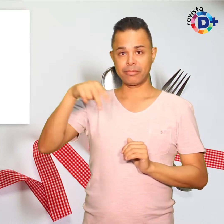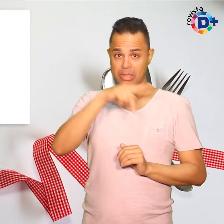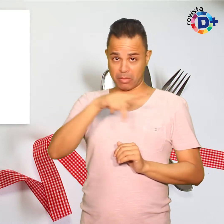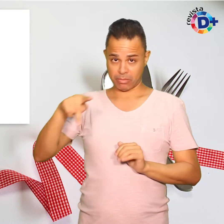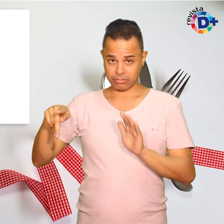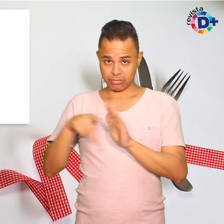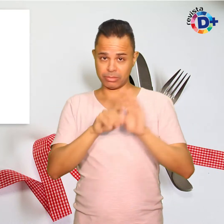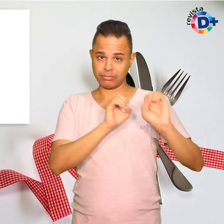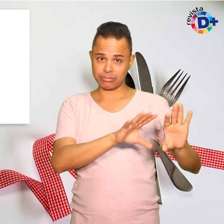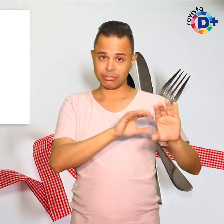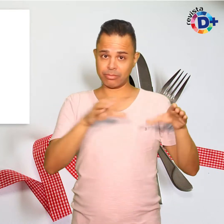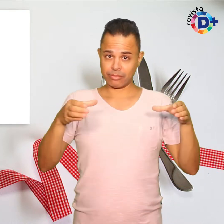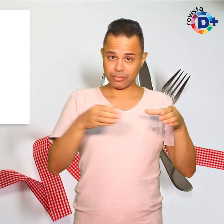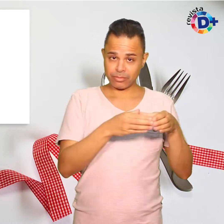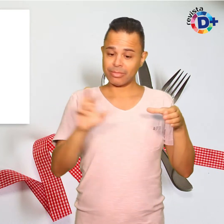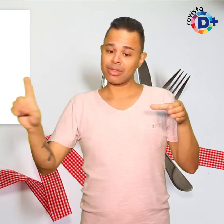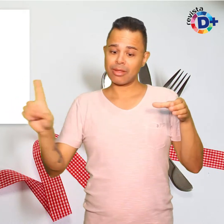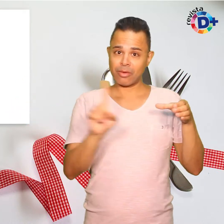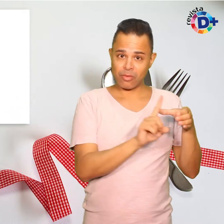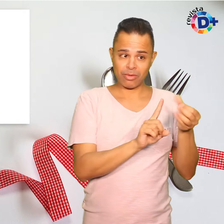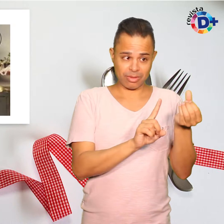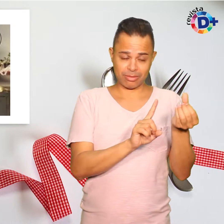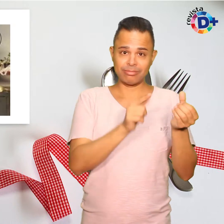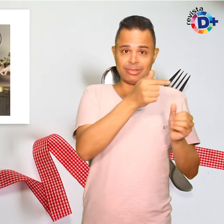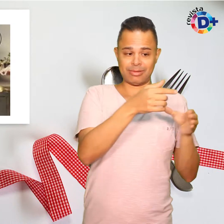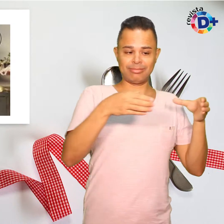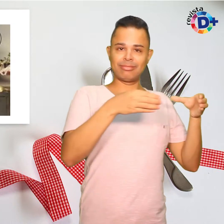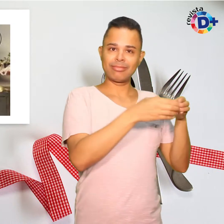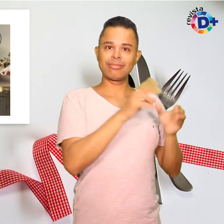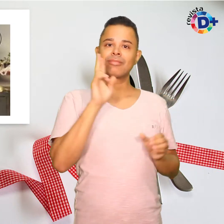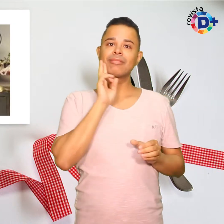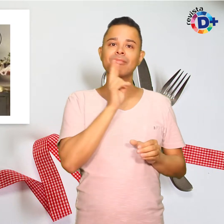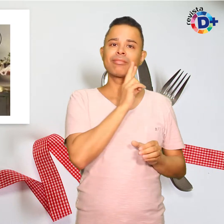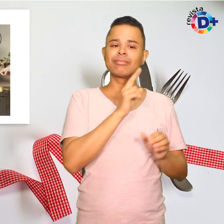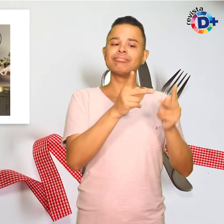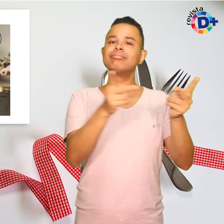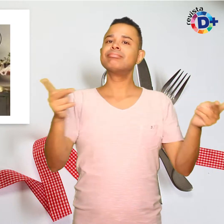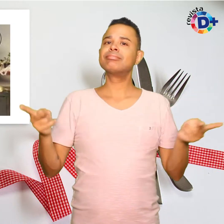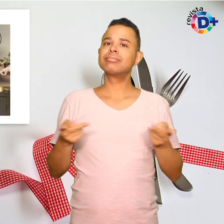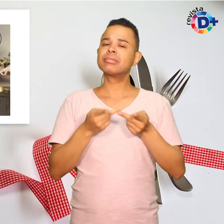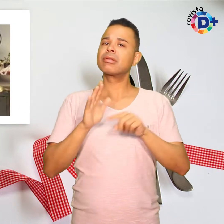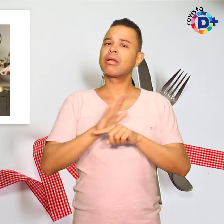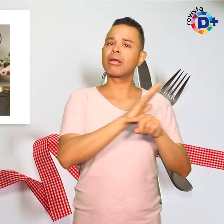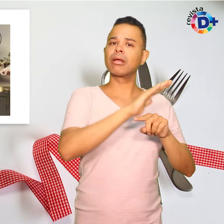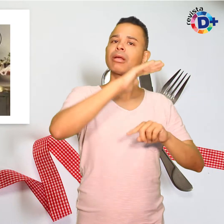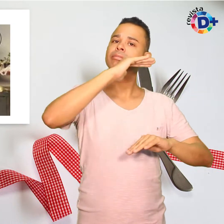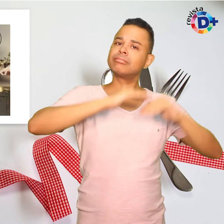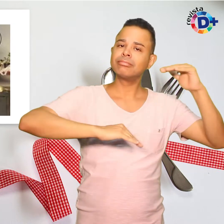co criador da iniciativa elas terriers auxilia no desenvolvimento de habilidades no